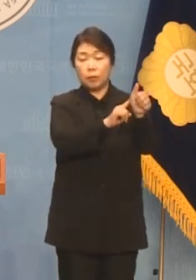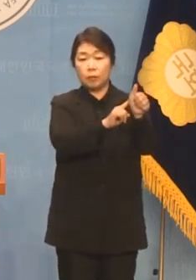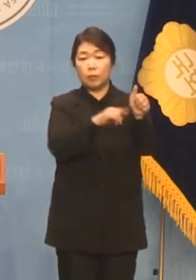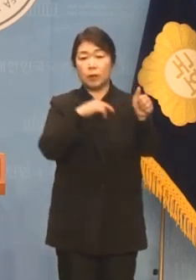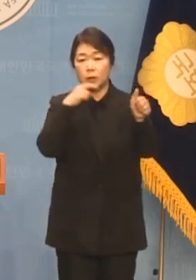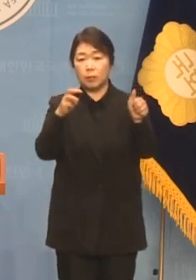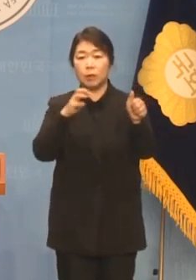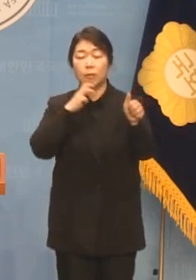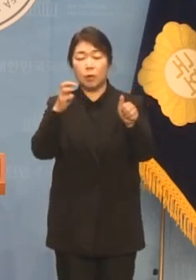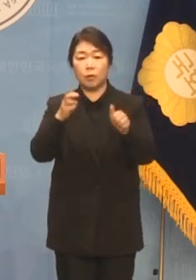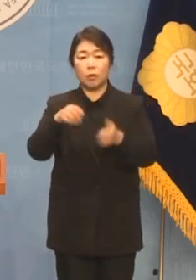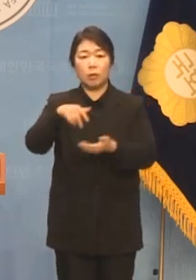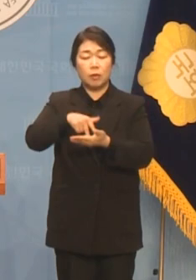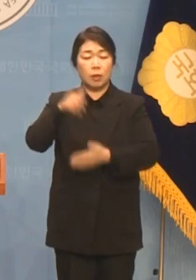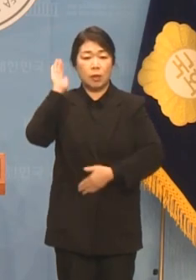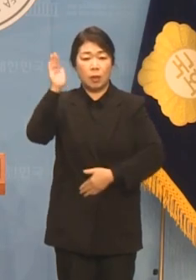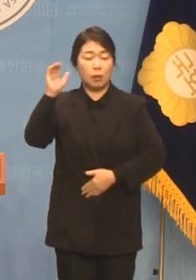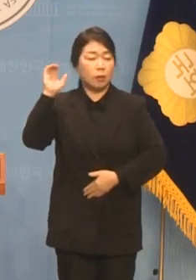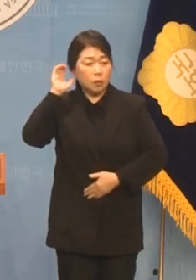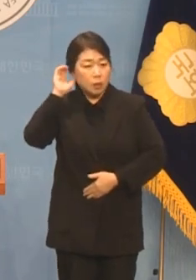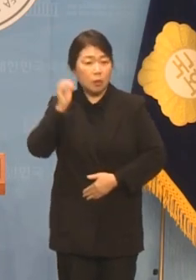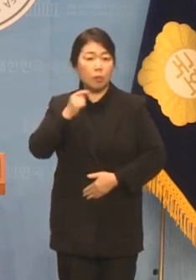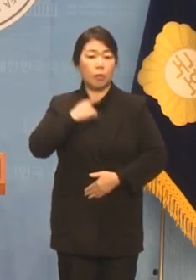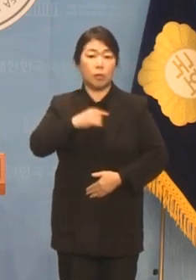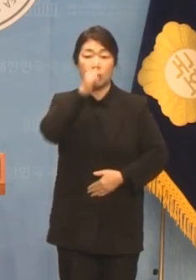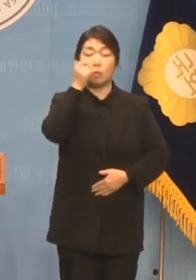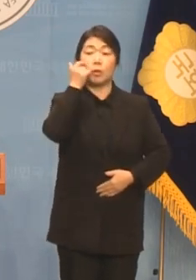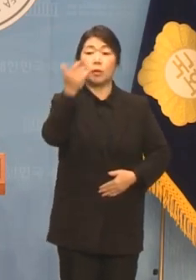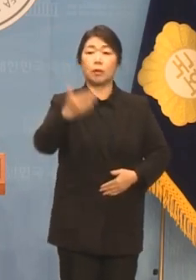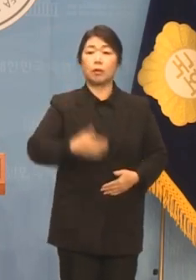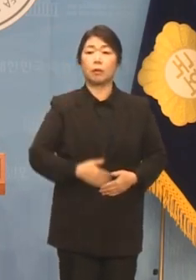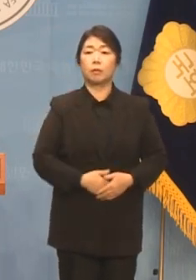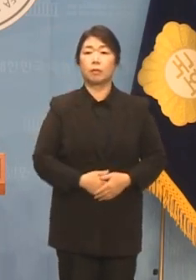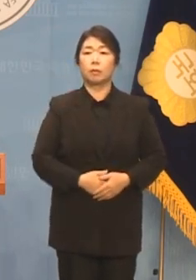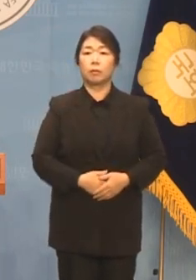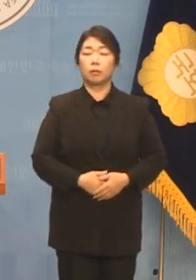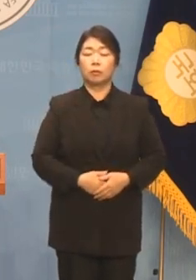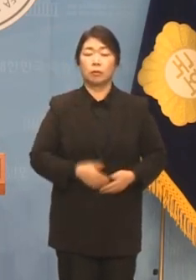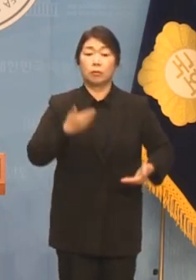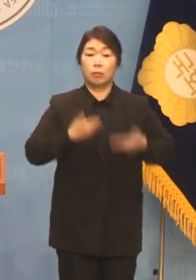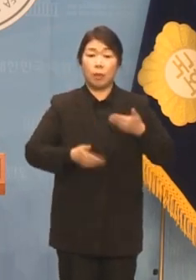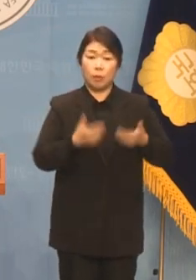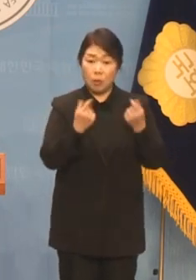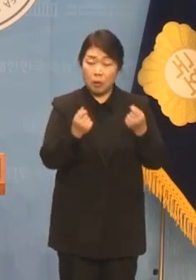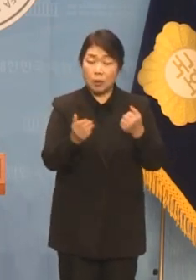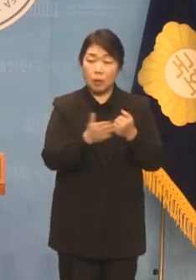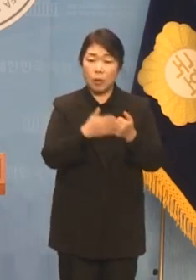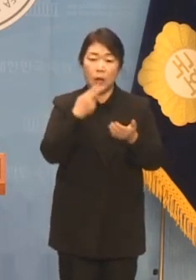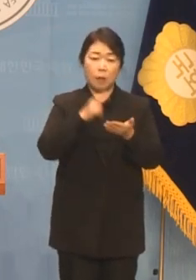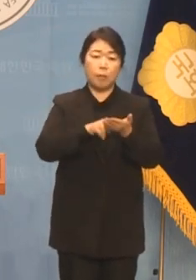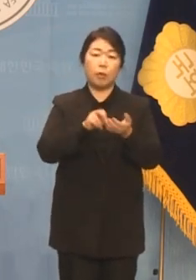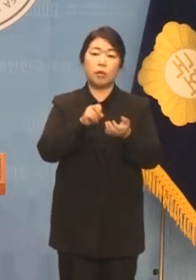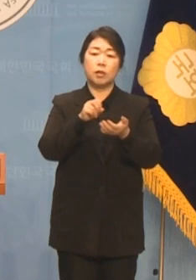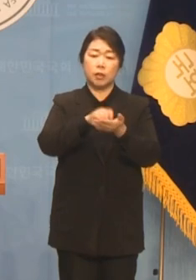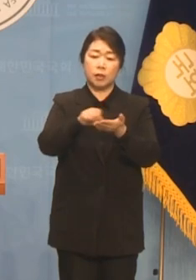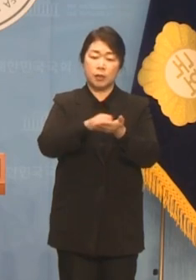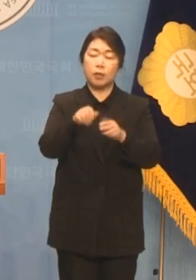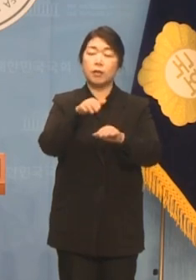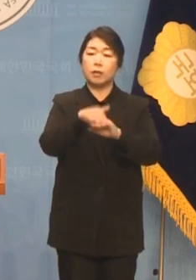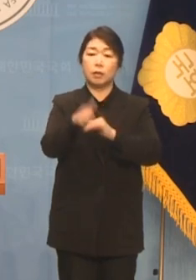청년들의 목소리를 들어보셨나요 바쁘신 것 같아 편지 형식으로